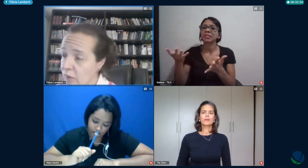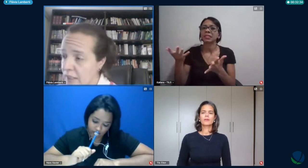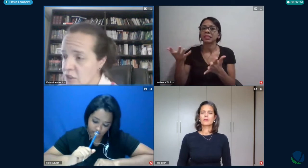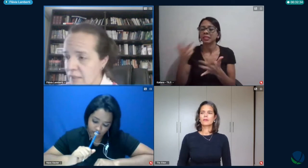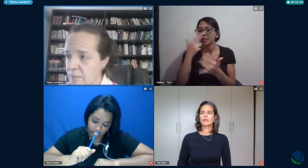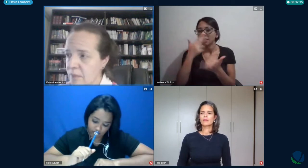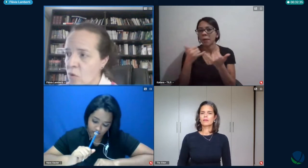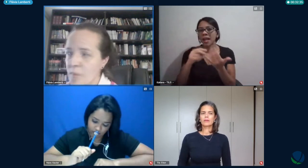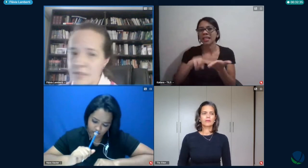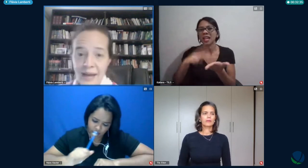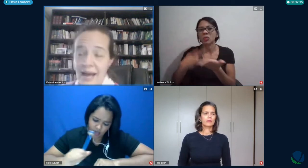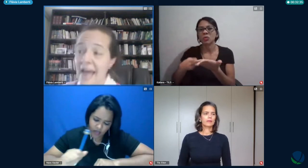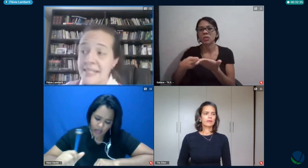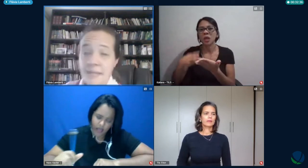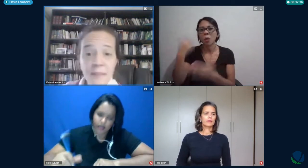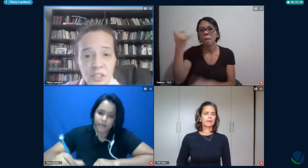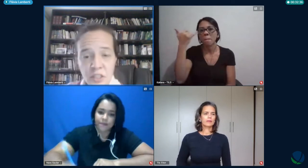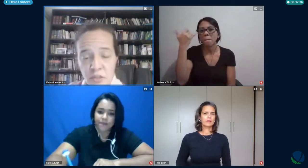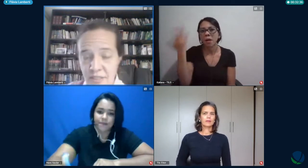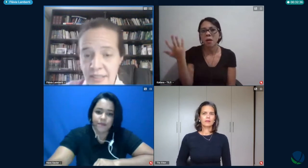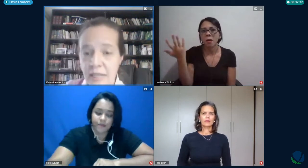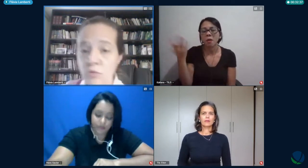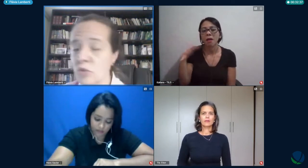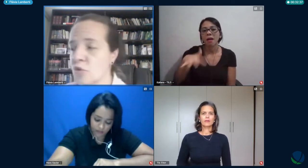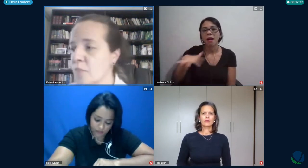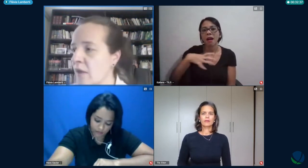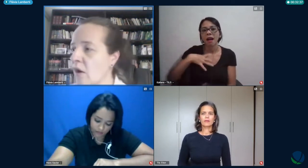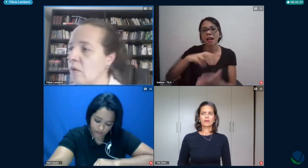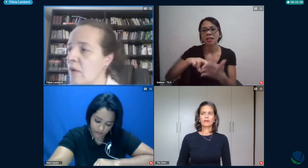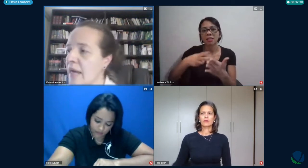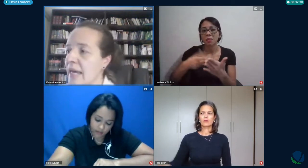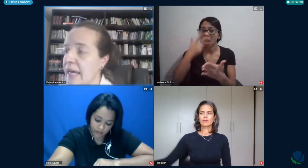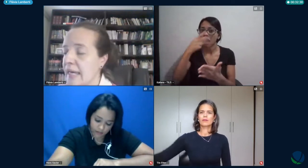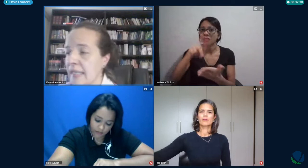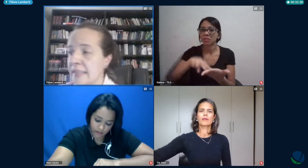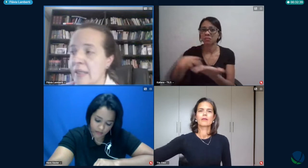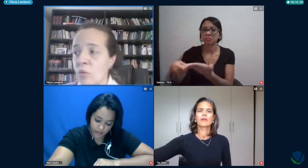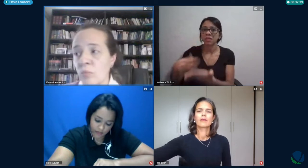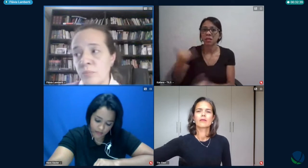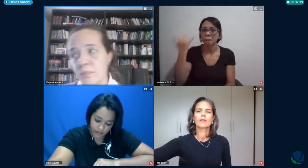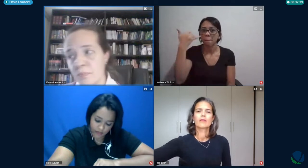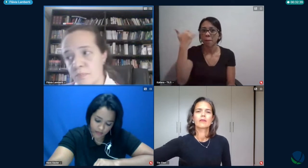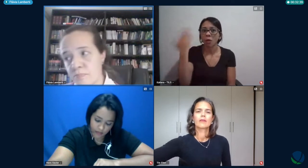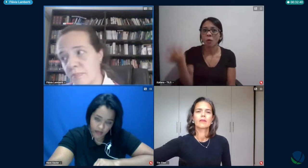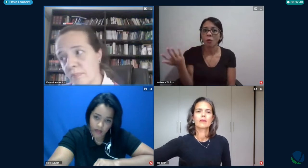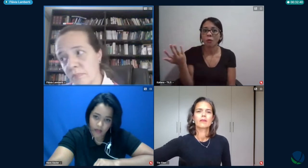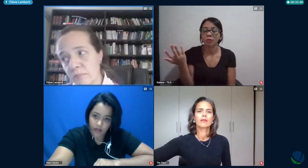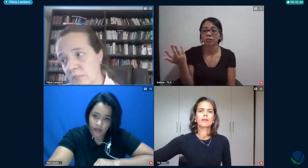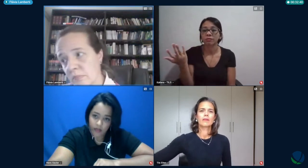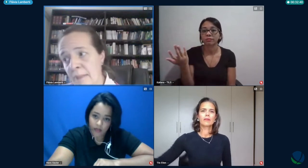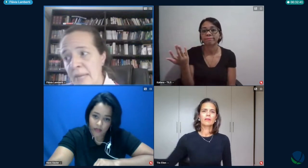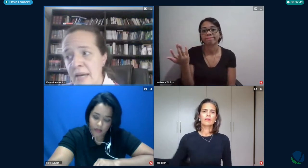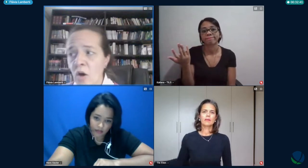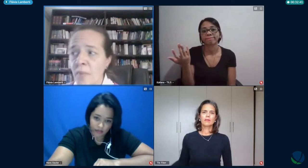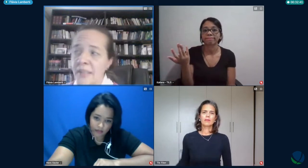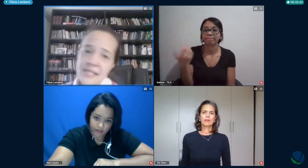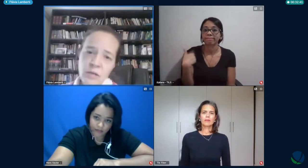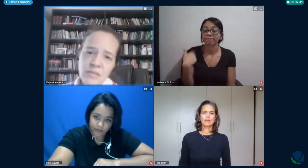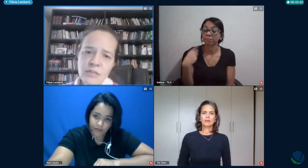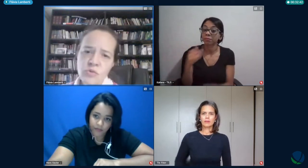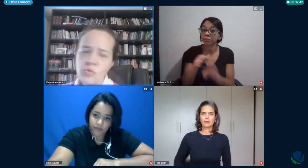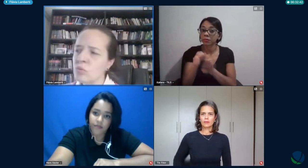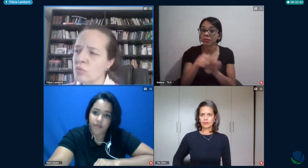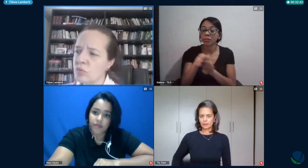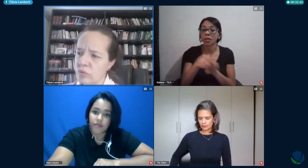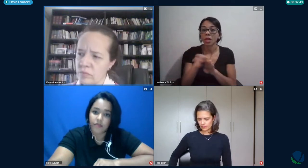espanhol, eu acho que algumas áreas semânticas que você traduziu do espanhol. Então, a minha recomendação é